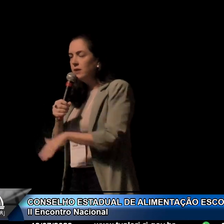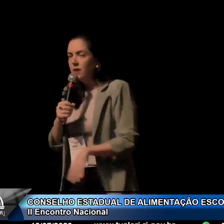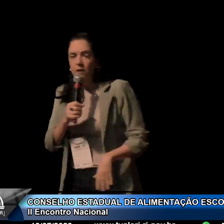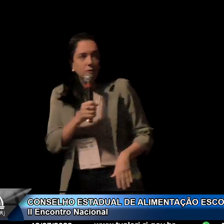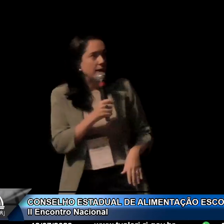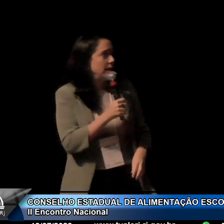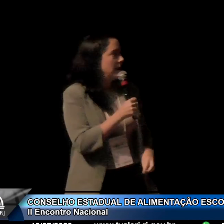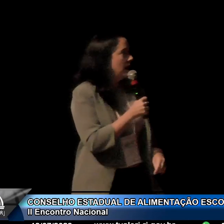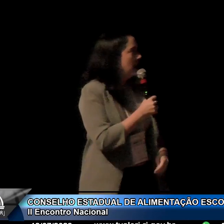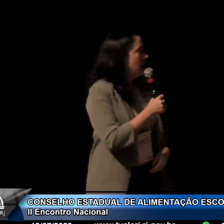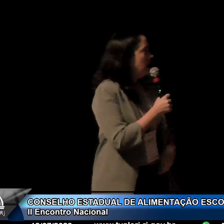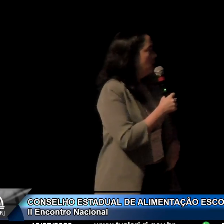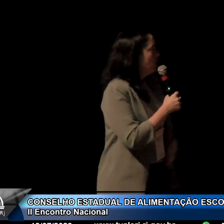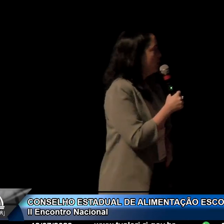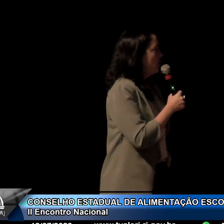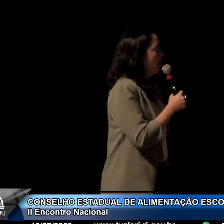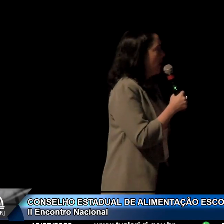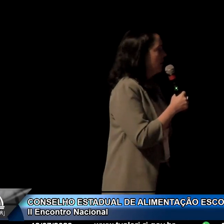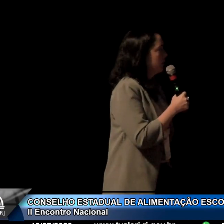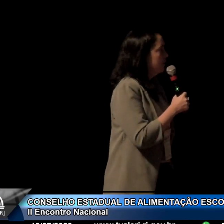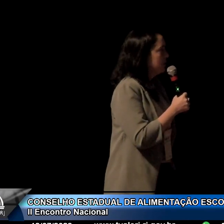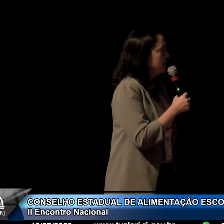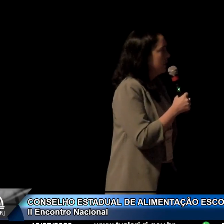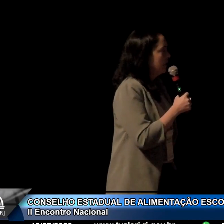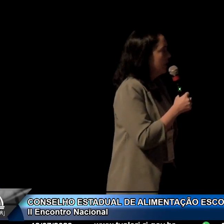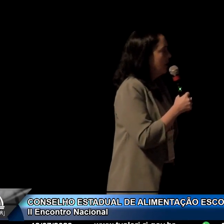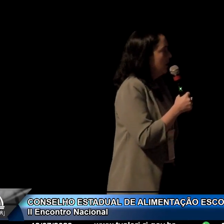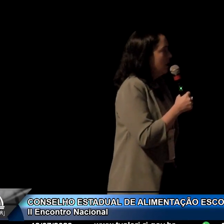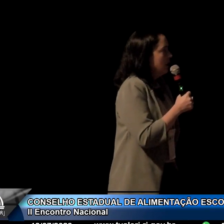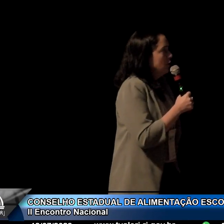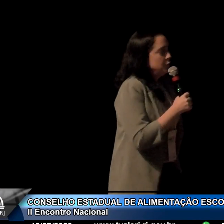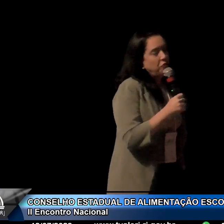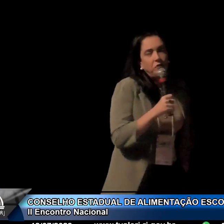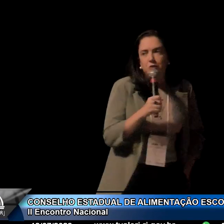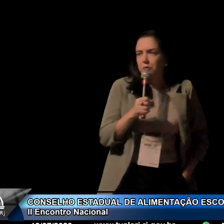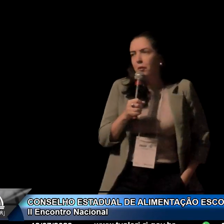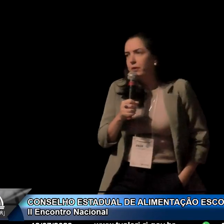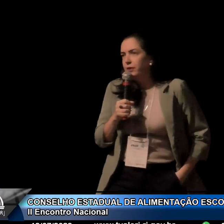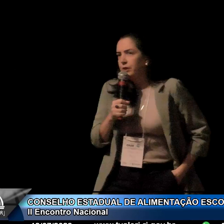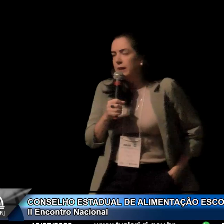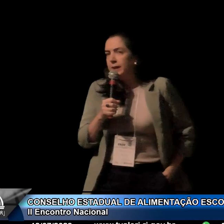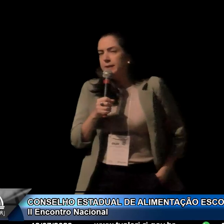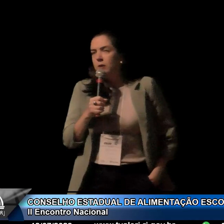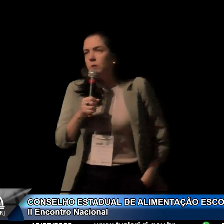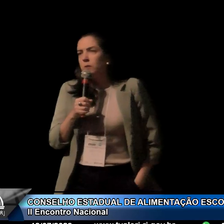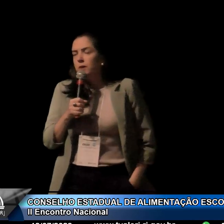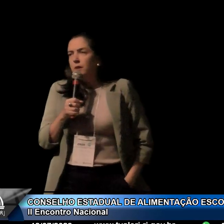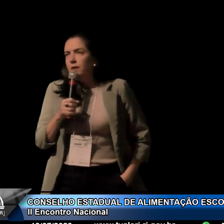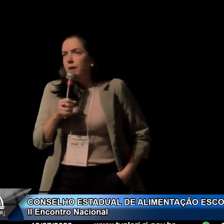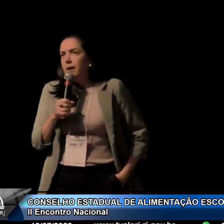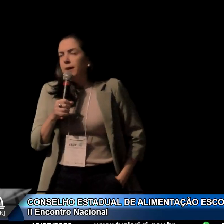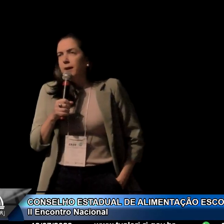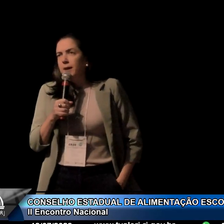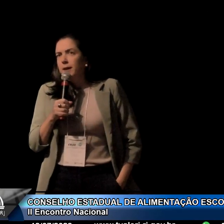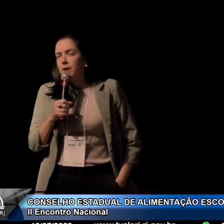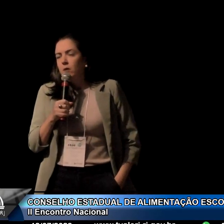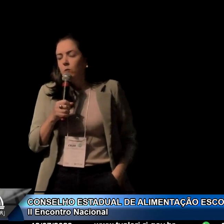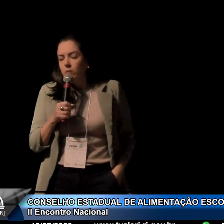convidados e inseridos aí em outros momentos os professores né então